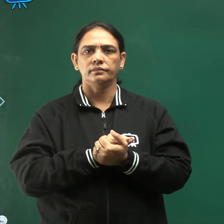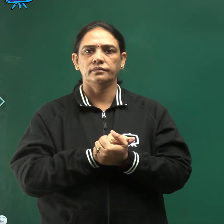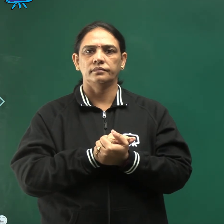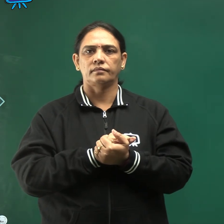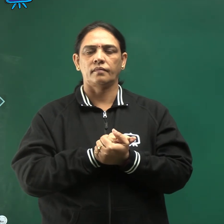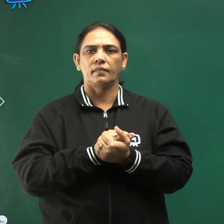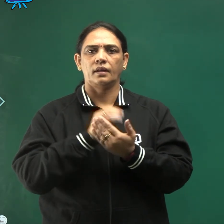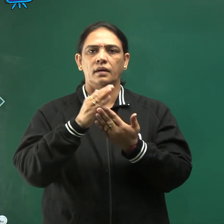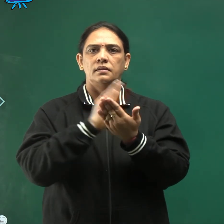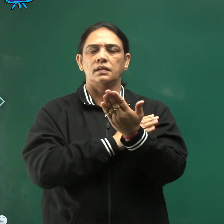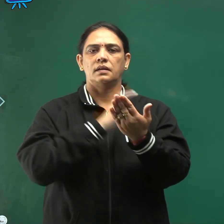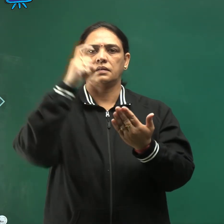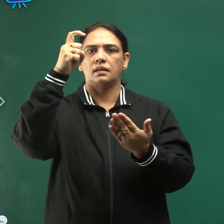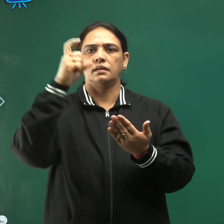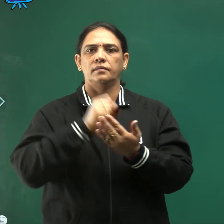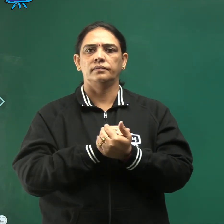चरण 7,